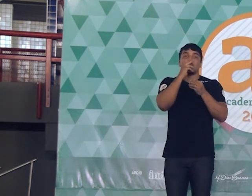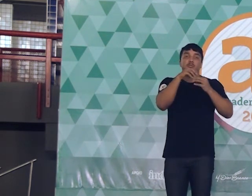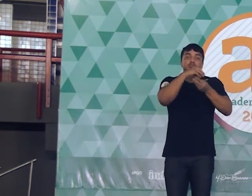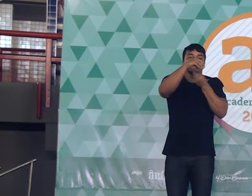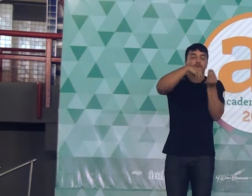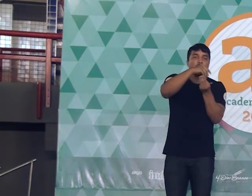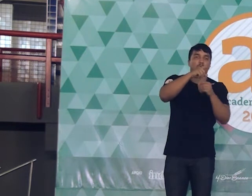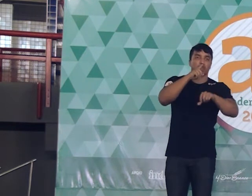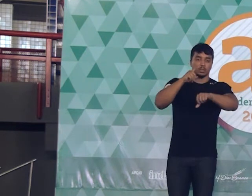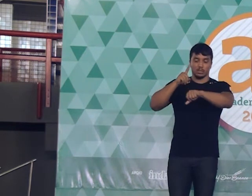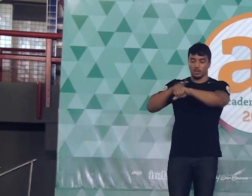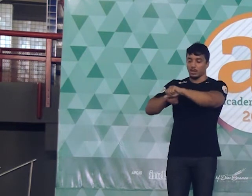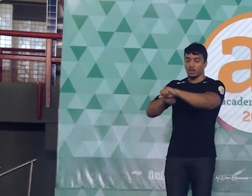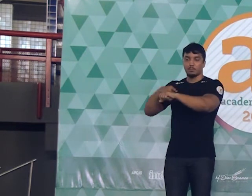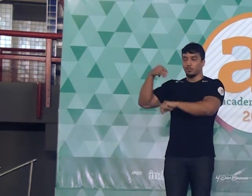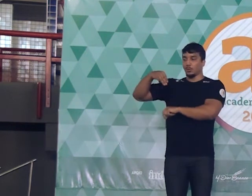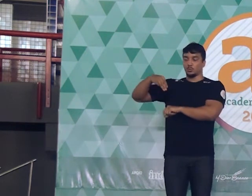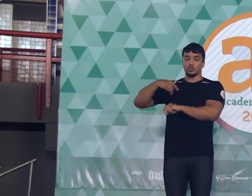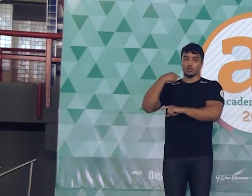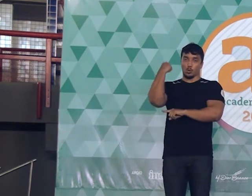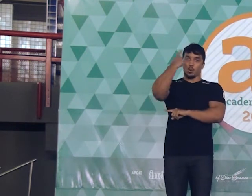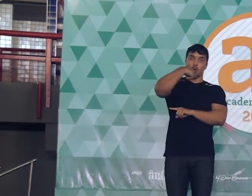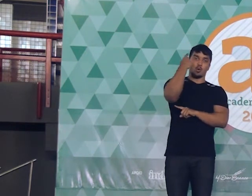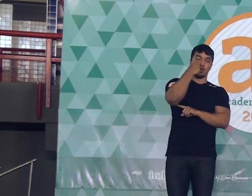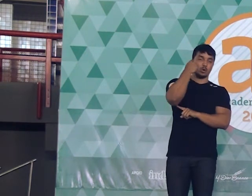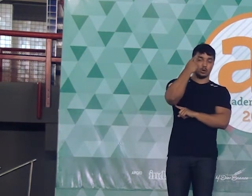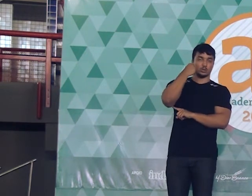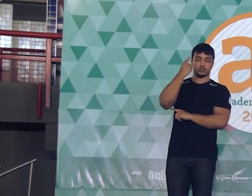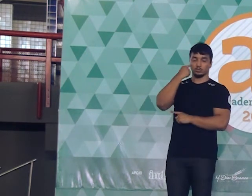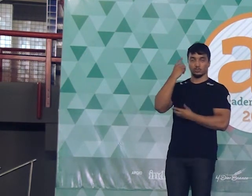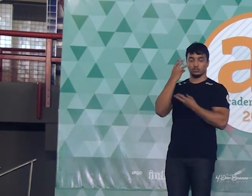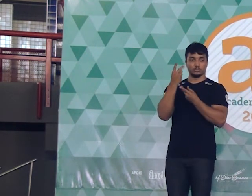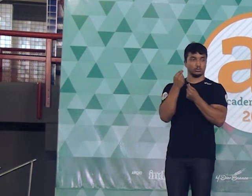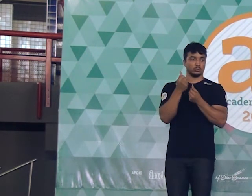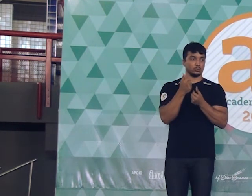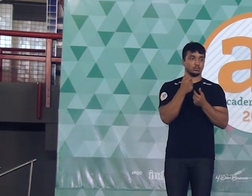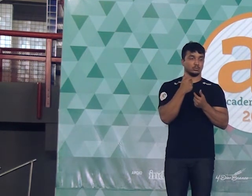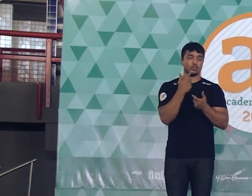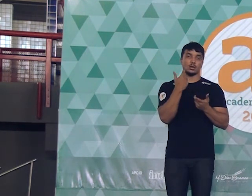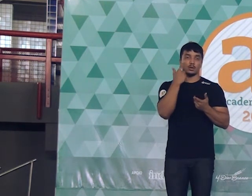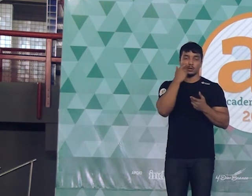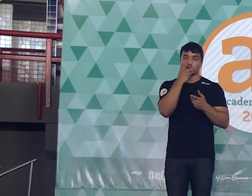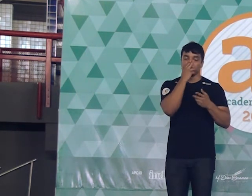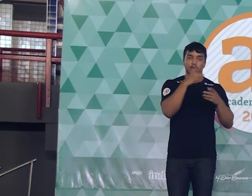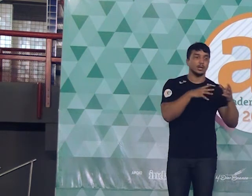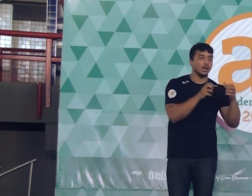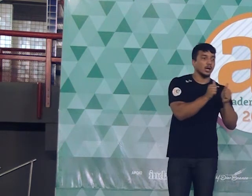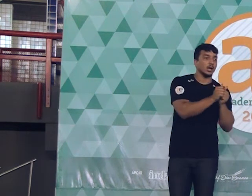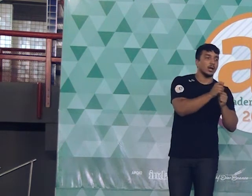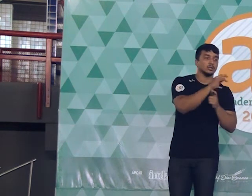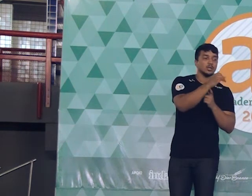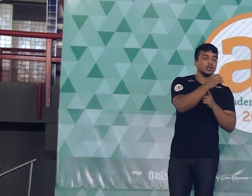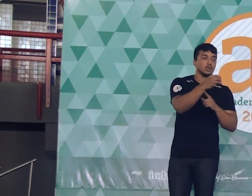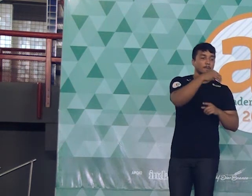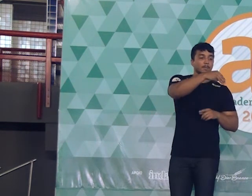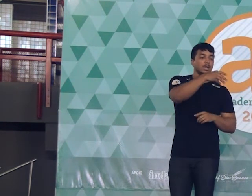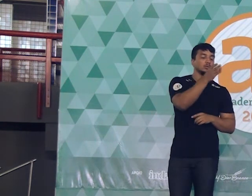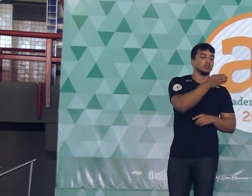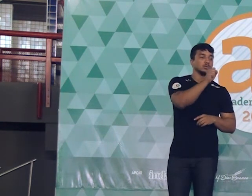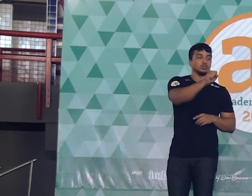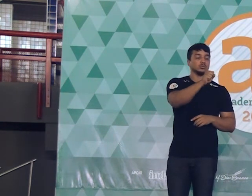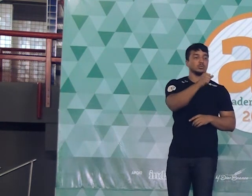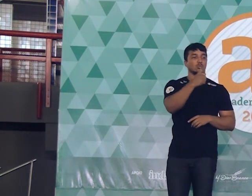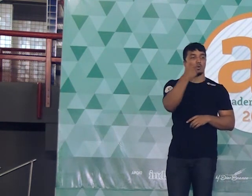o tempo aí, minutos, com a velocidade em quilômetro por hora, com a aceleração em metros por segundo ao